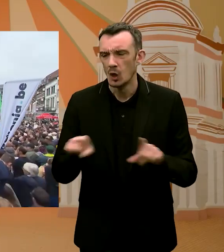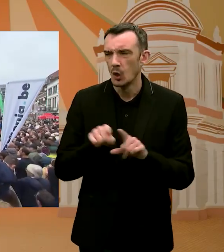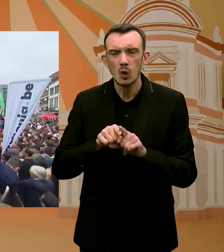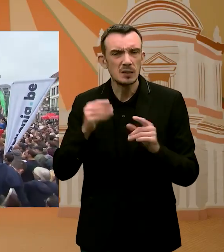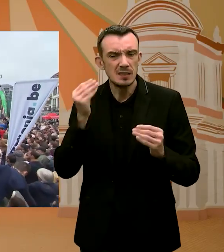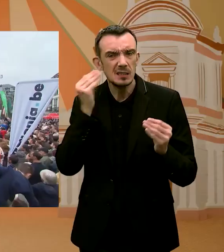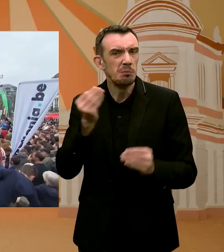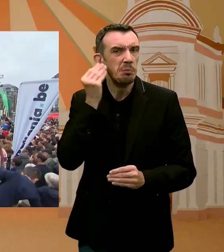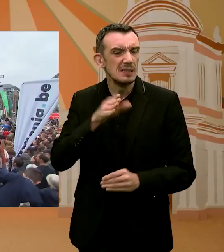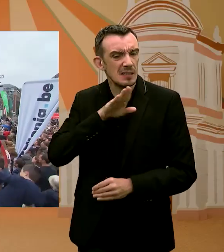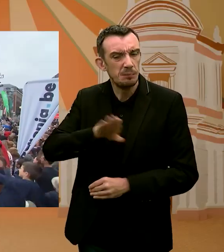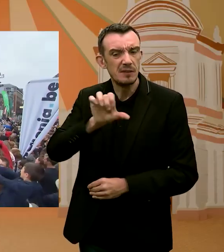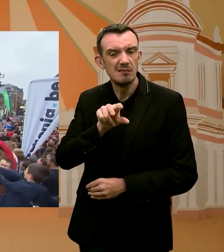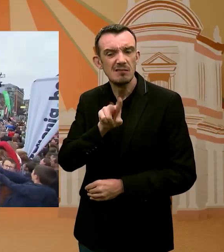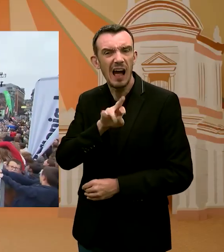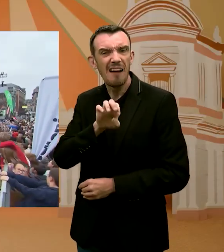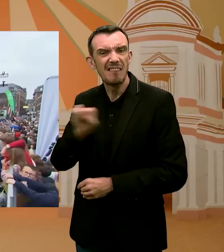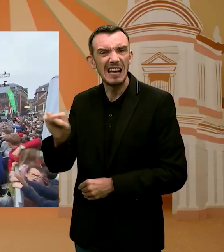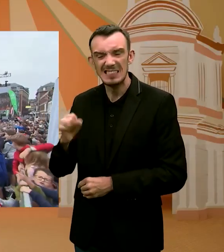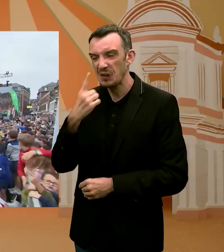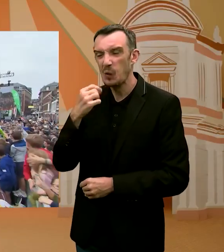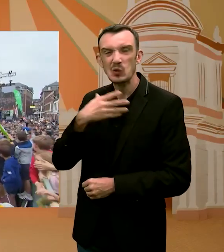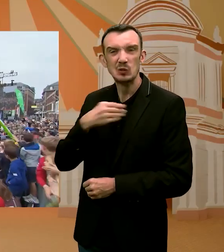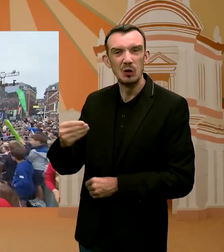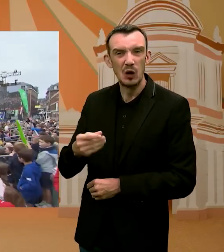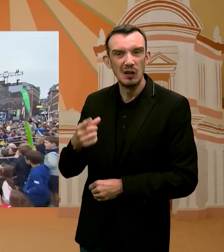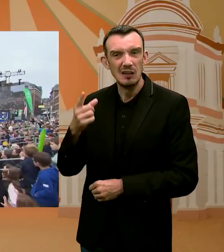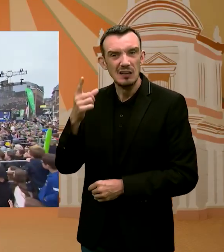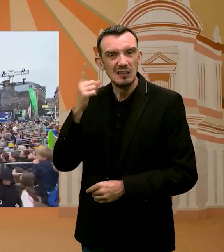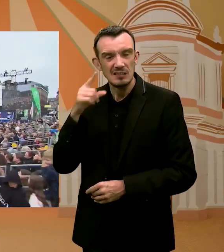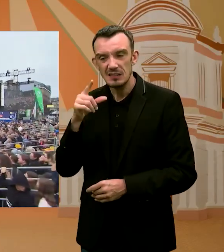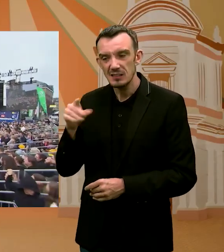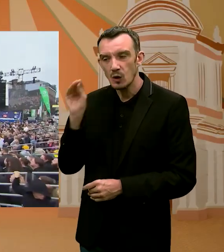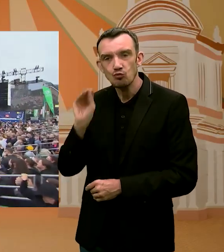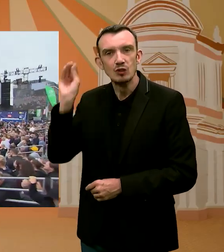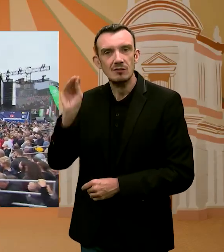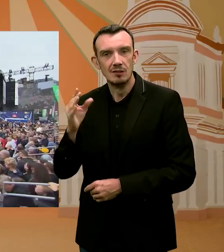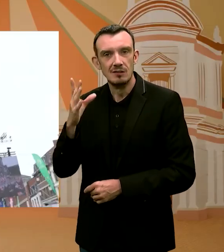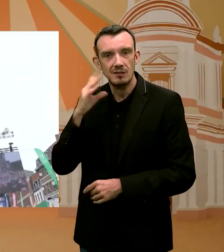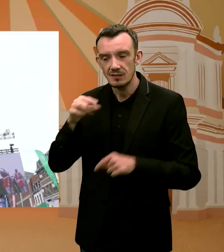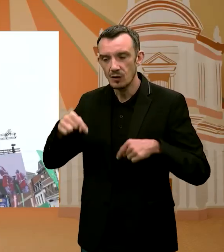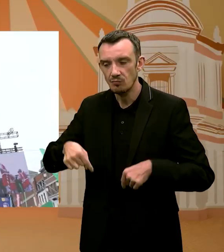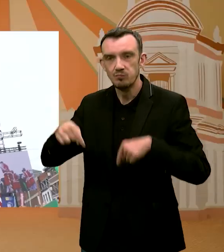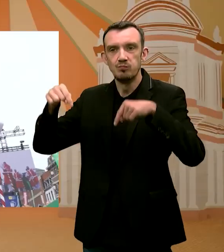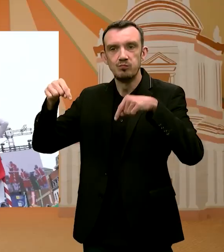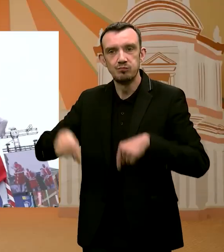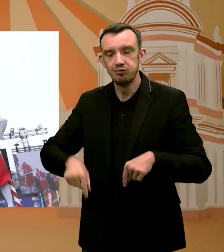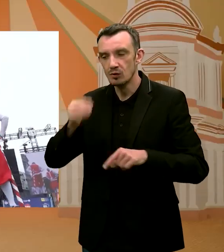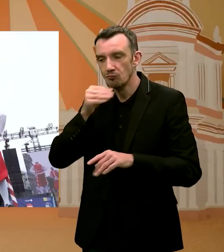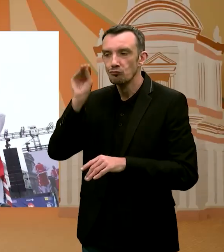une technique un peu loufoque entre guillemets qui consiste à faire un harakiri, on saute de ses échasses et on va essayer d'en passer quelqu'un d'autre pour le faire tomber. Et non, ça